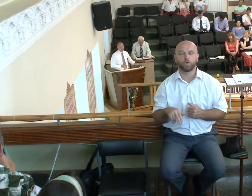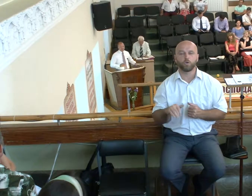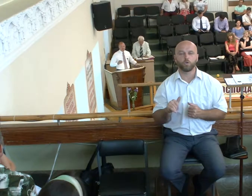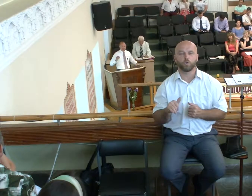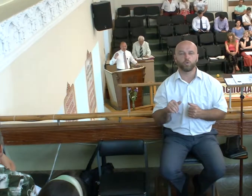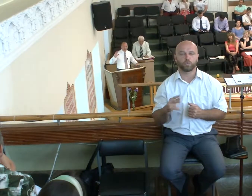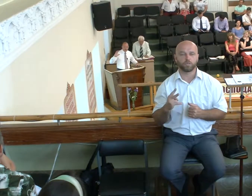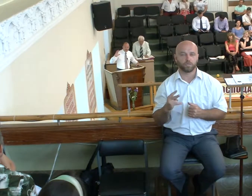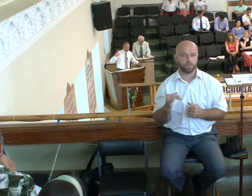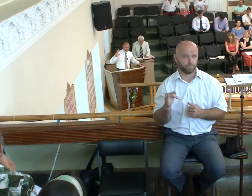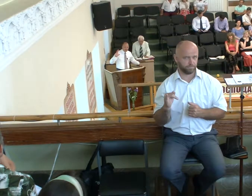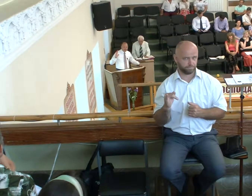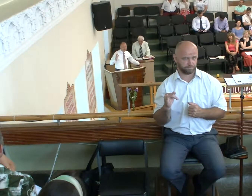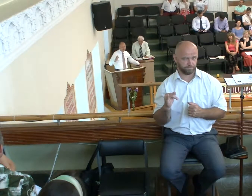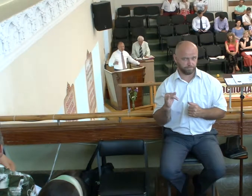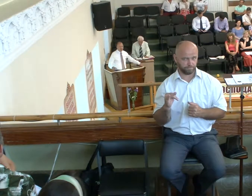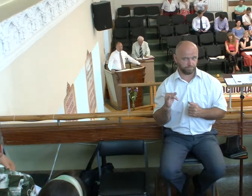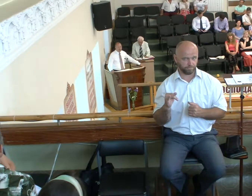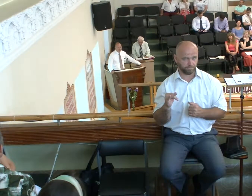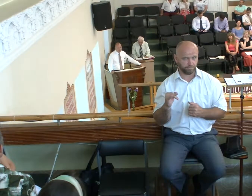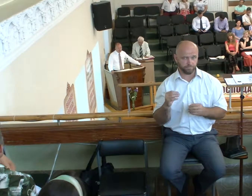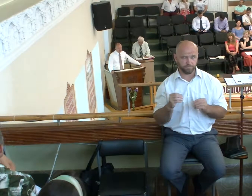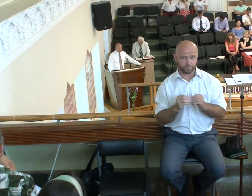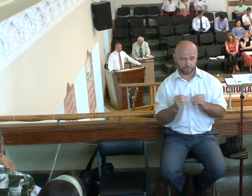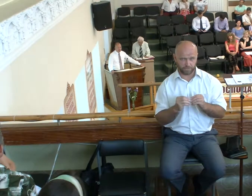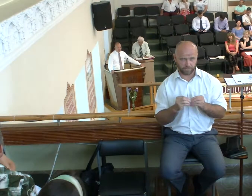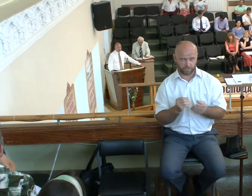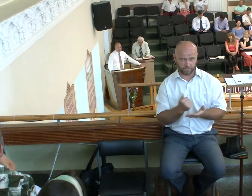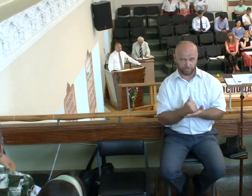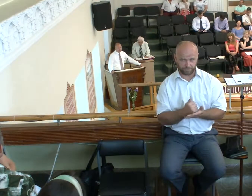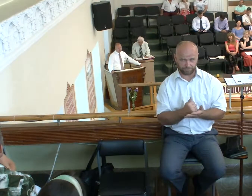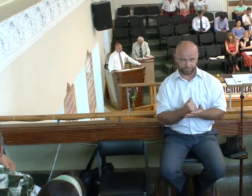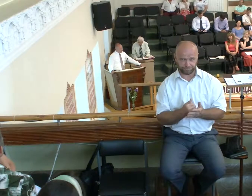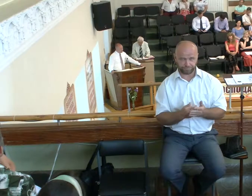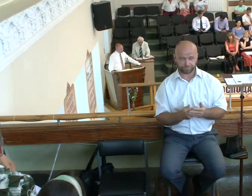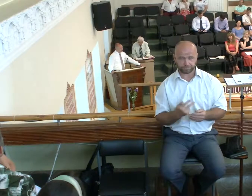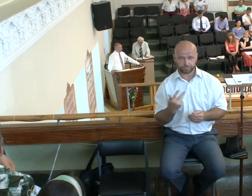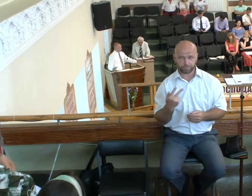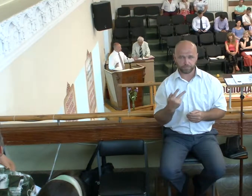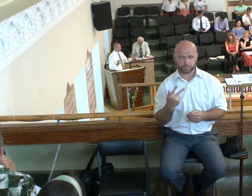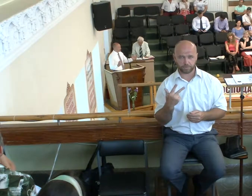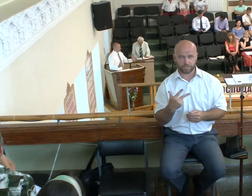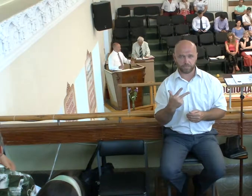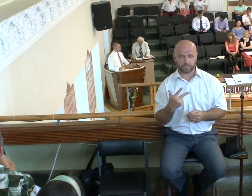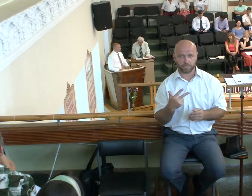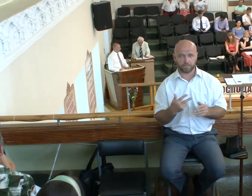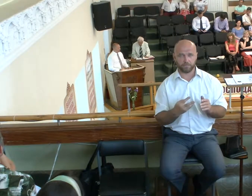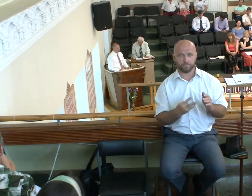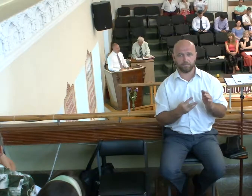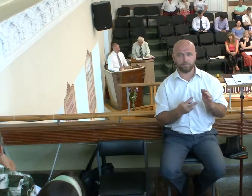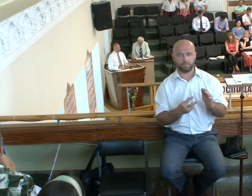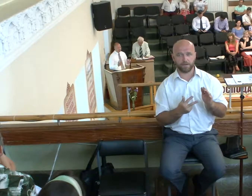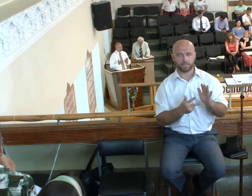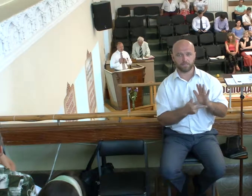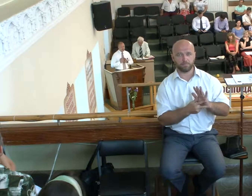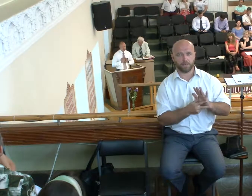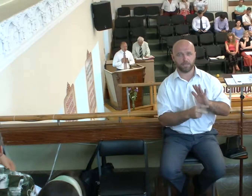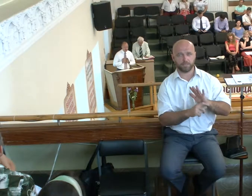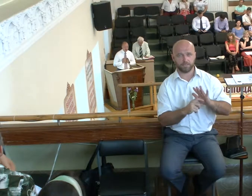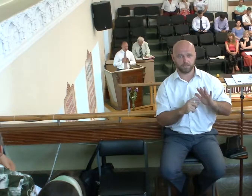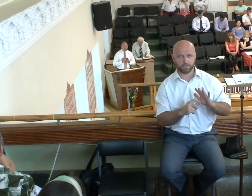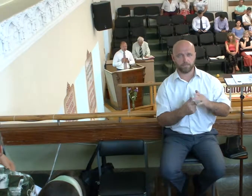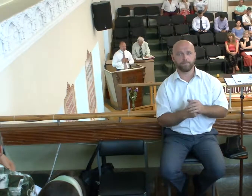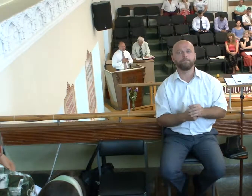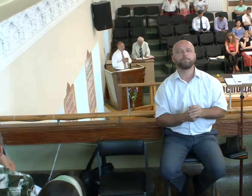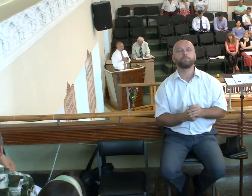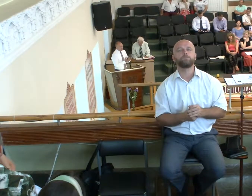Очень интересная история. Встреча Иисуса Христа и учеников с двумя женщинами, которые олицетворяют для